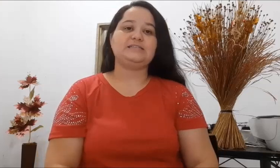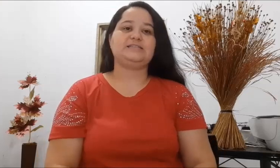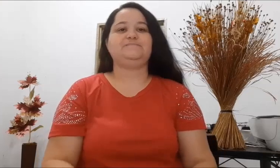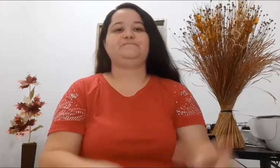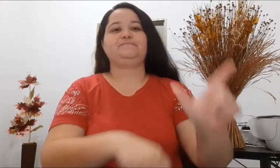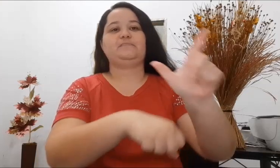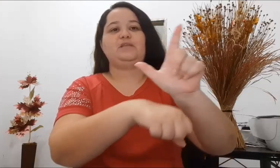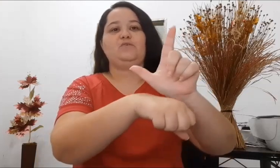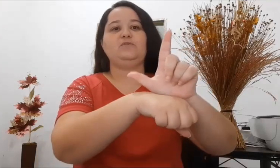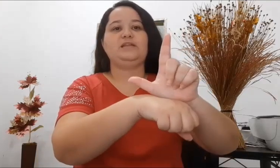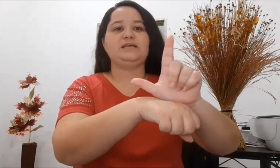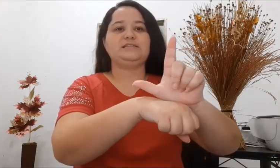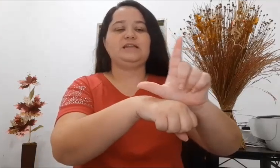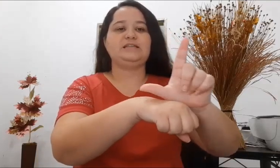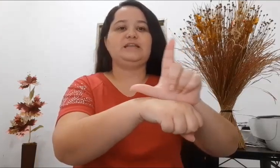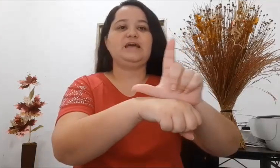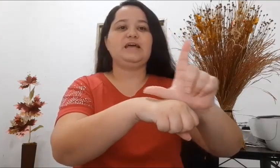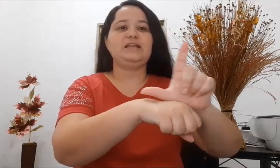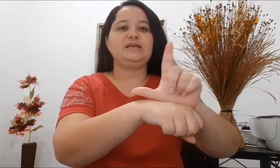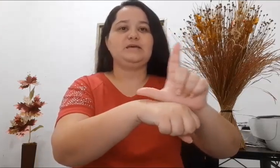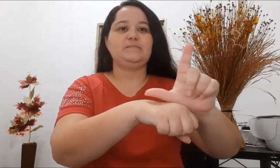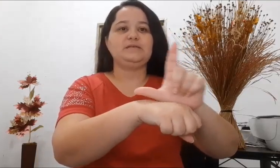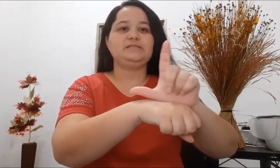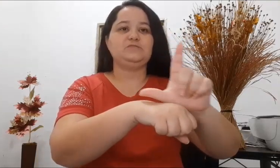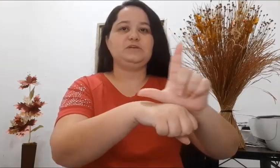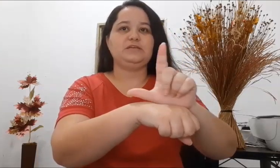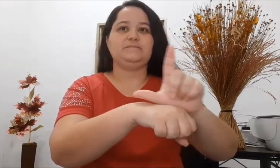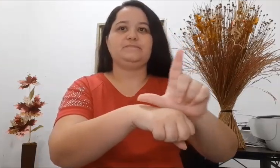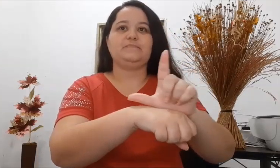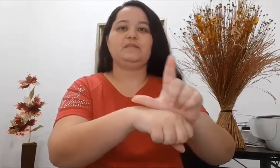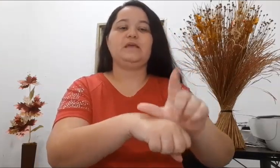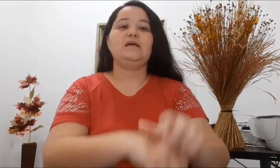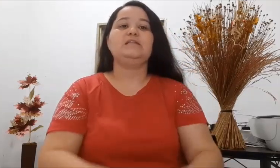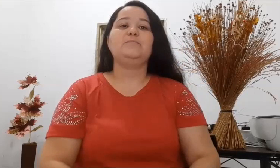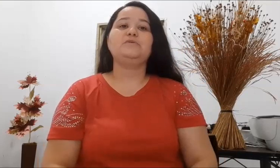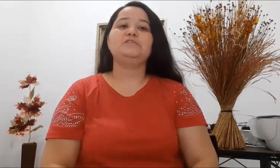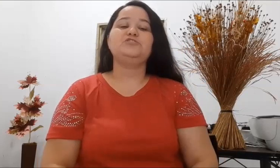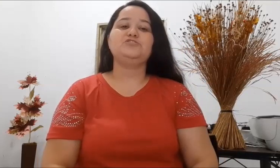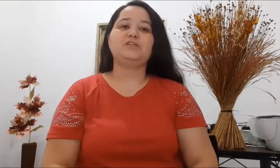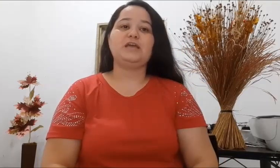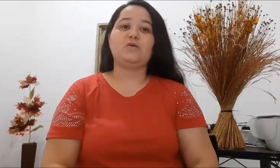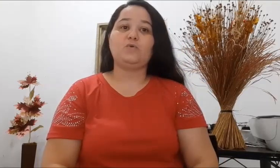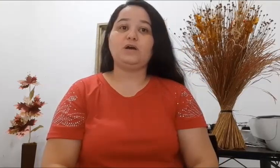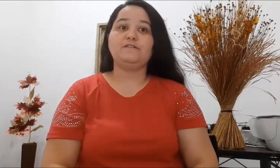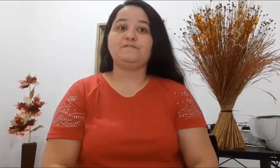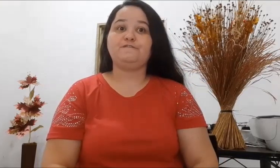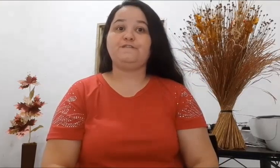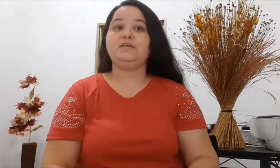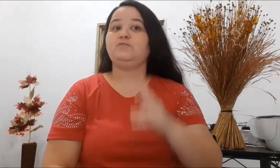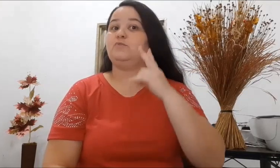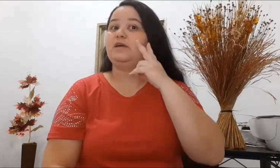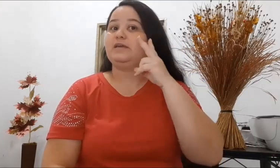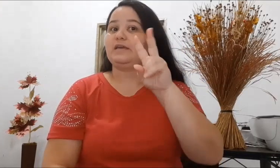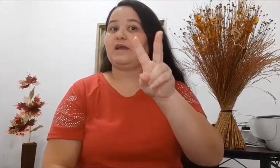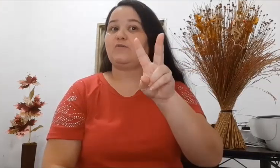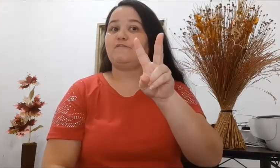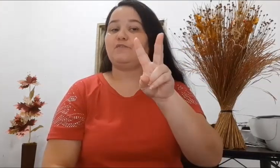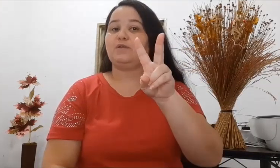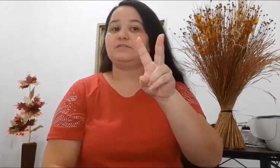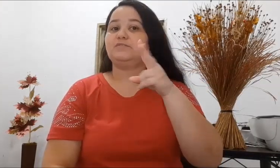Lilás. O lilás é a letra L, passando aqui. Depois a gente tem a cor vinho, que é a configuração